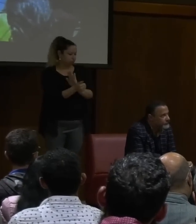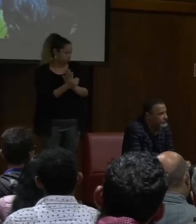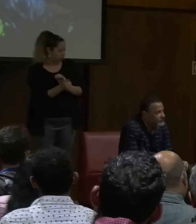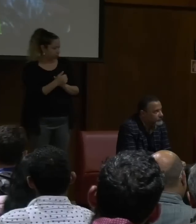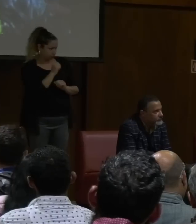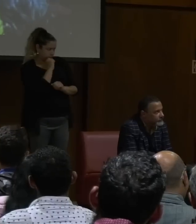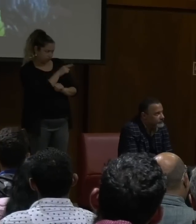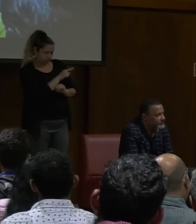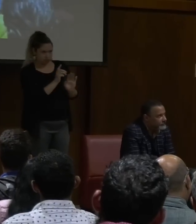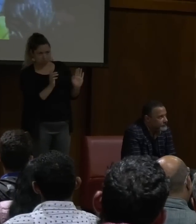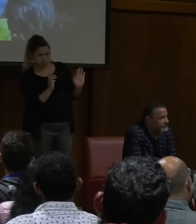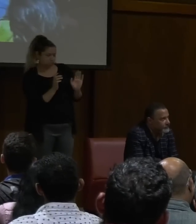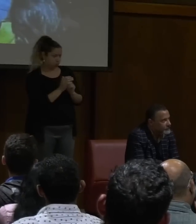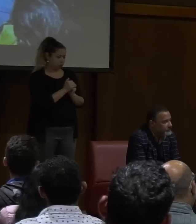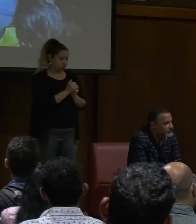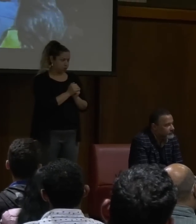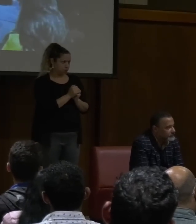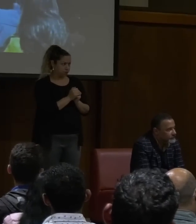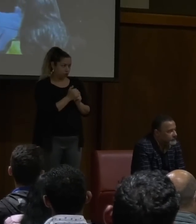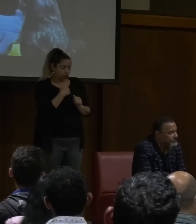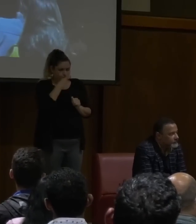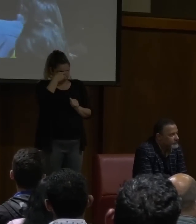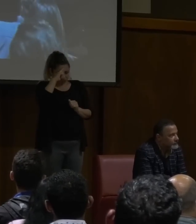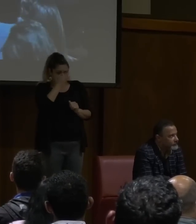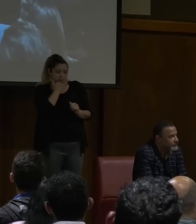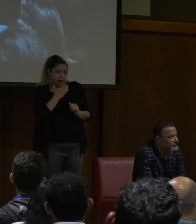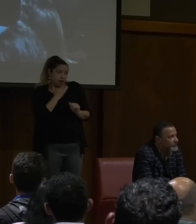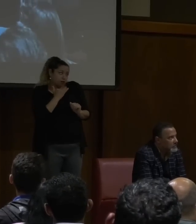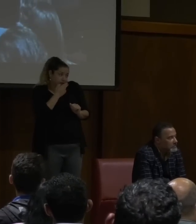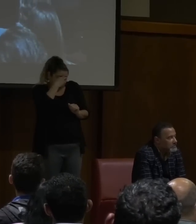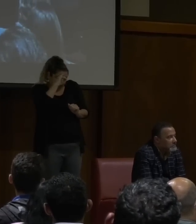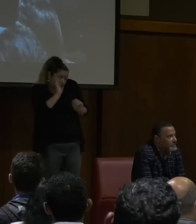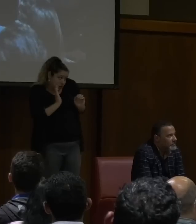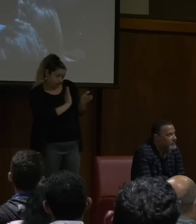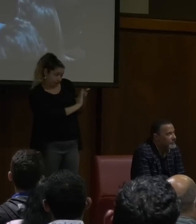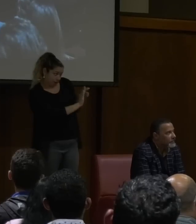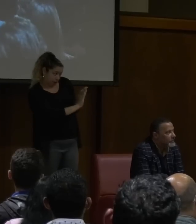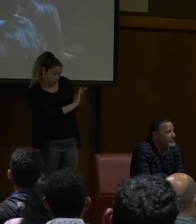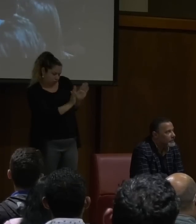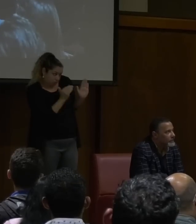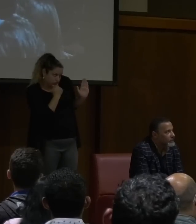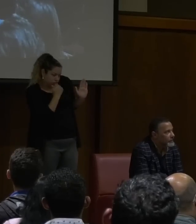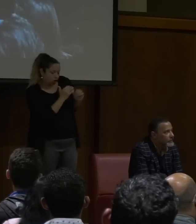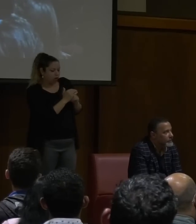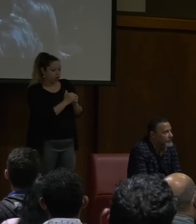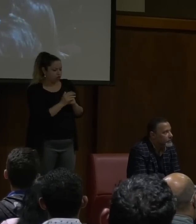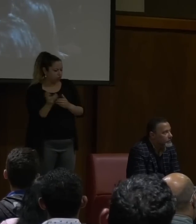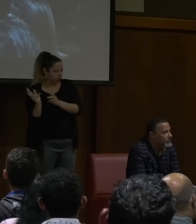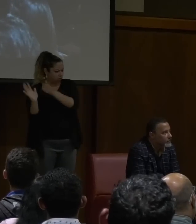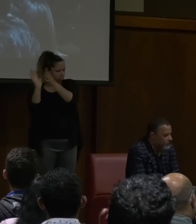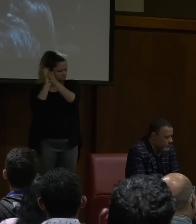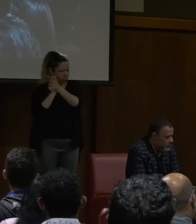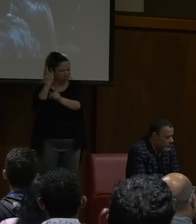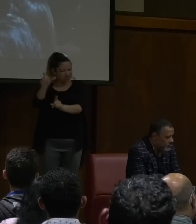tan cierto? Parece, si yo no estoy equivocado, excúsenme si estoy equivocado, parece que yo le escuché a decir a